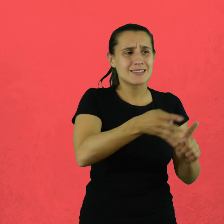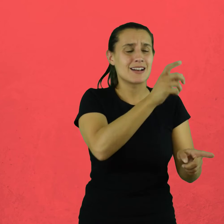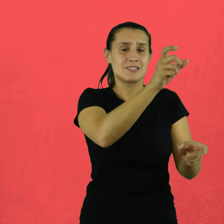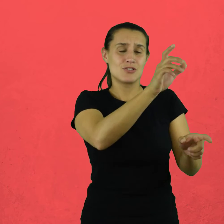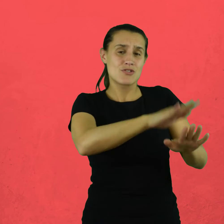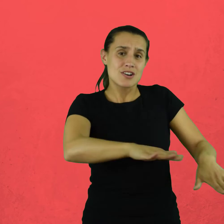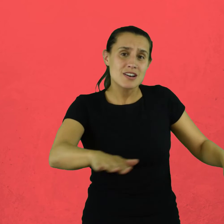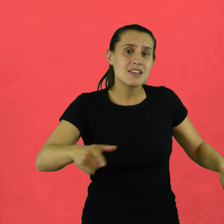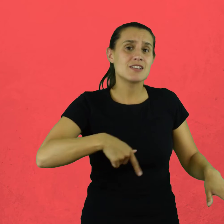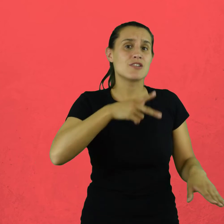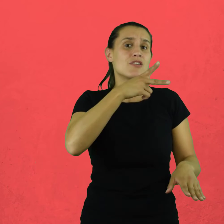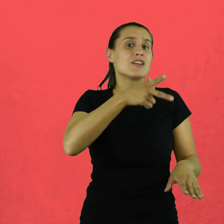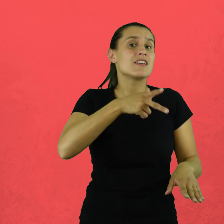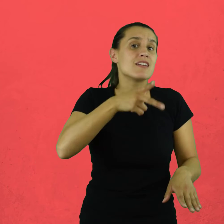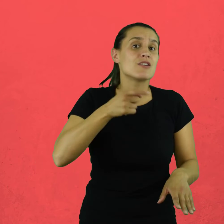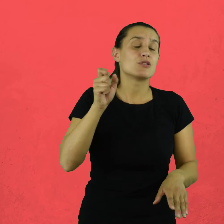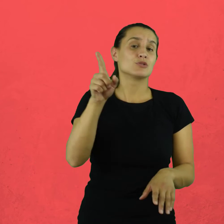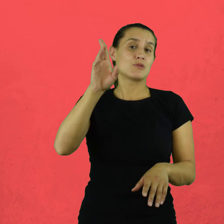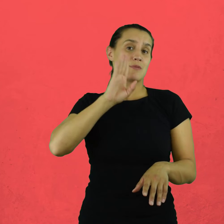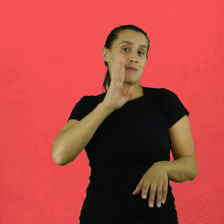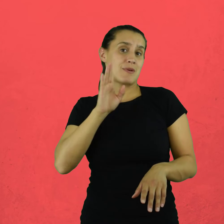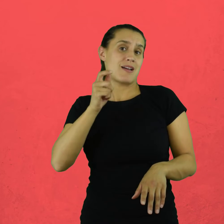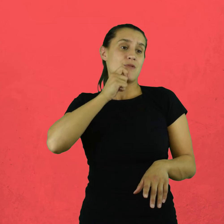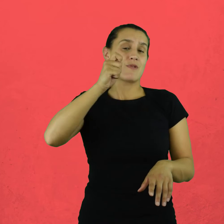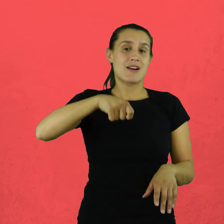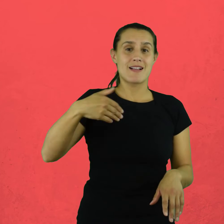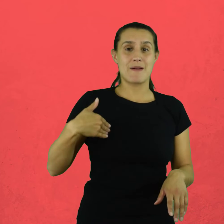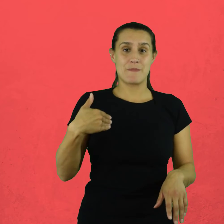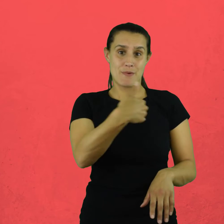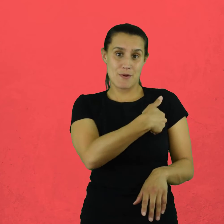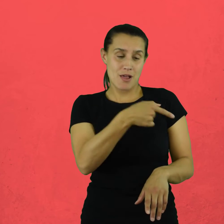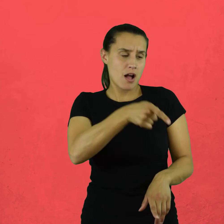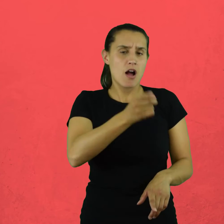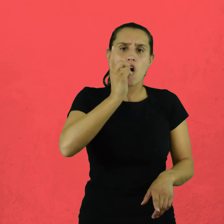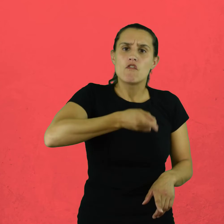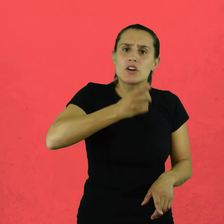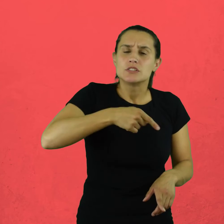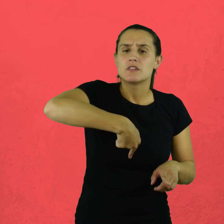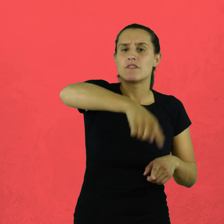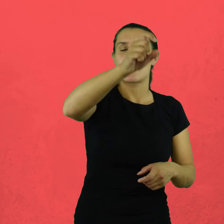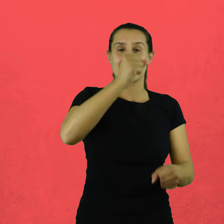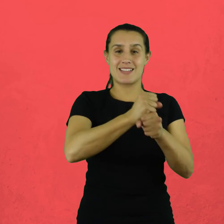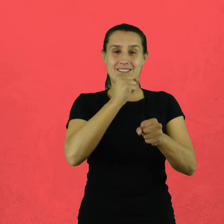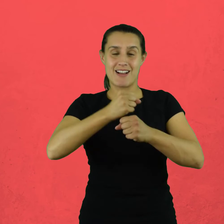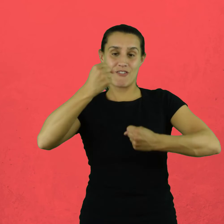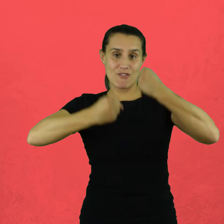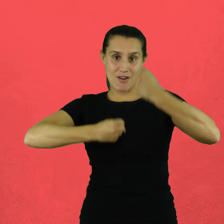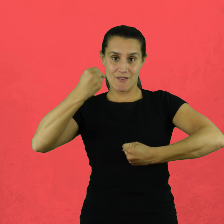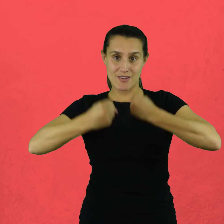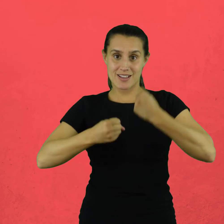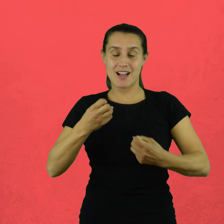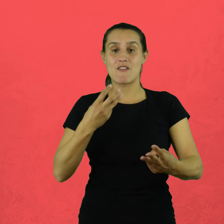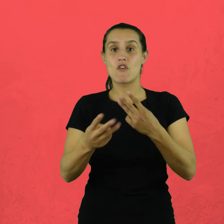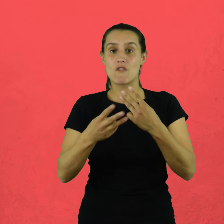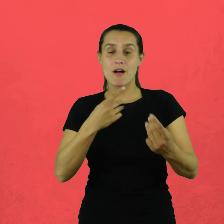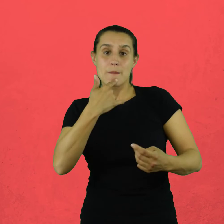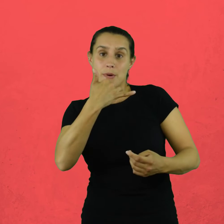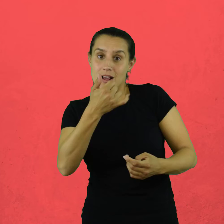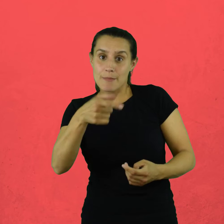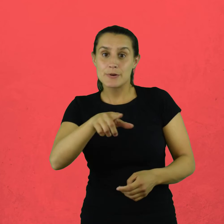hambre y malos tratos a los hijos de las prisioneras extranjeras. Por ejemplo, el caso de las mujeres obligadas a trabajar en la fábrica